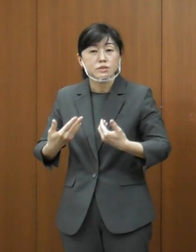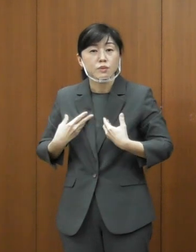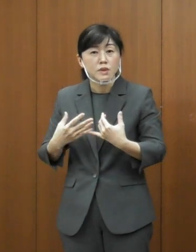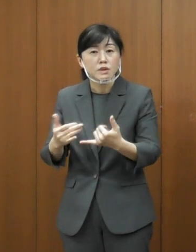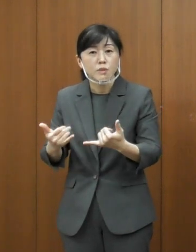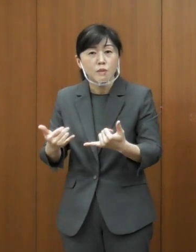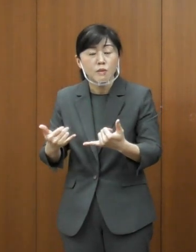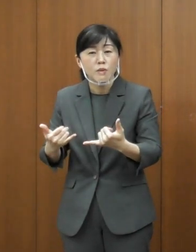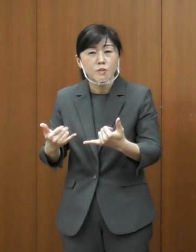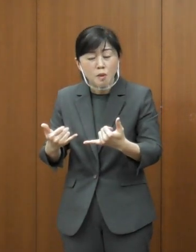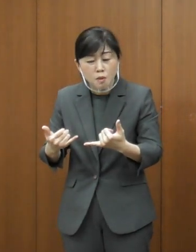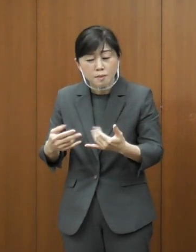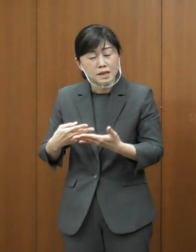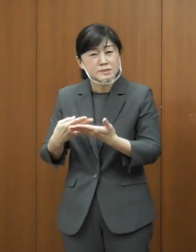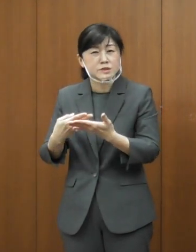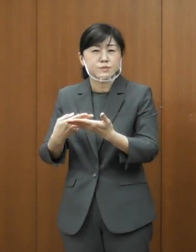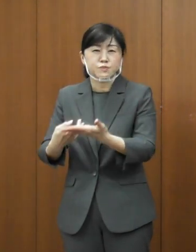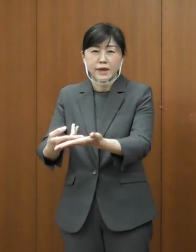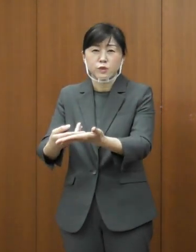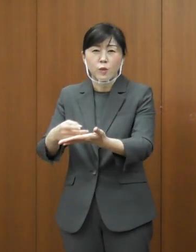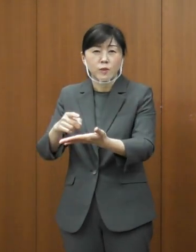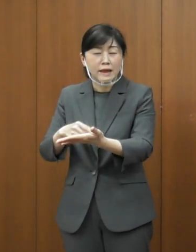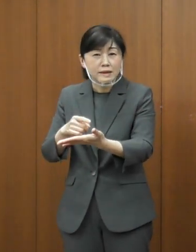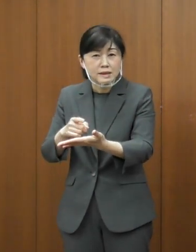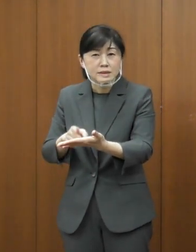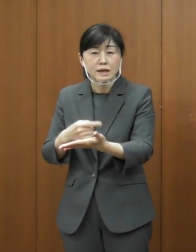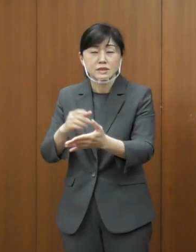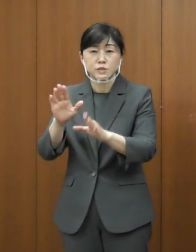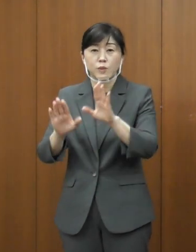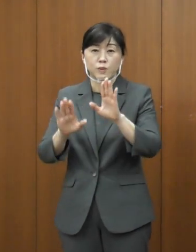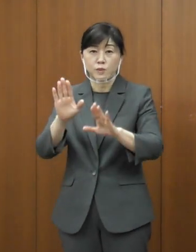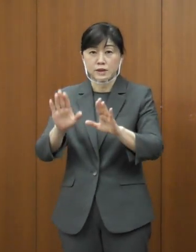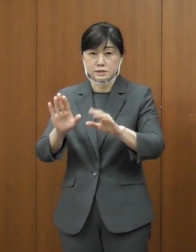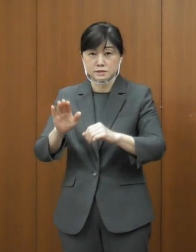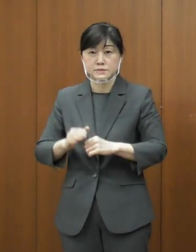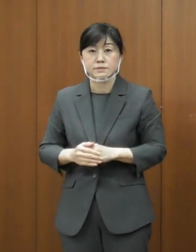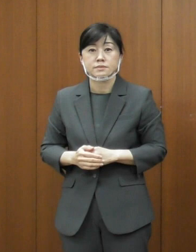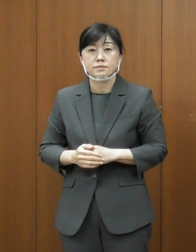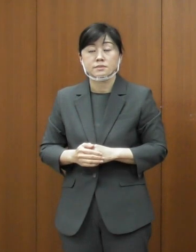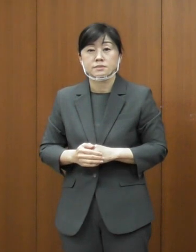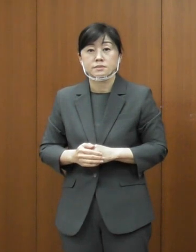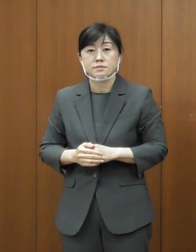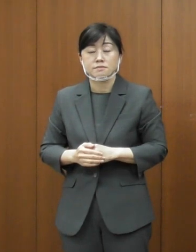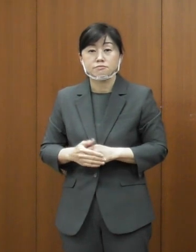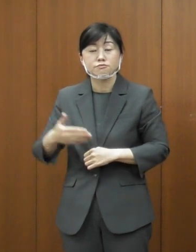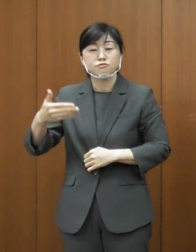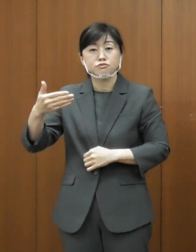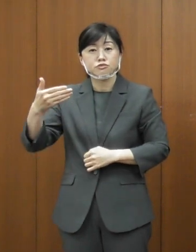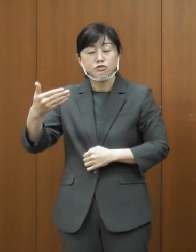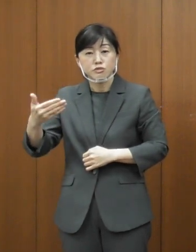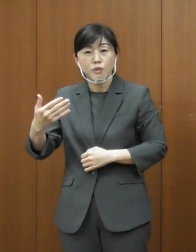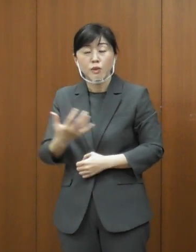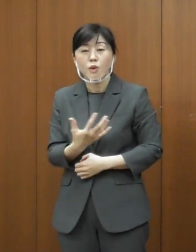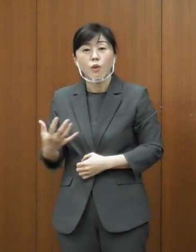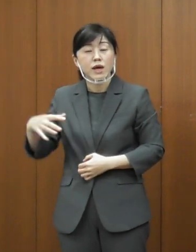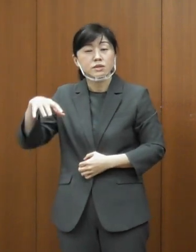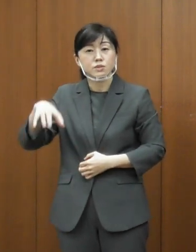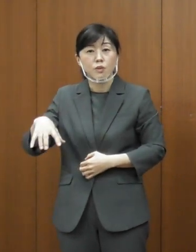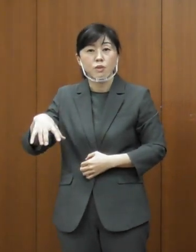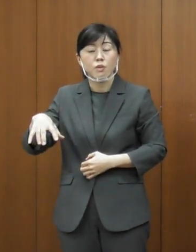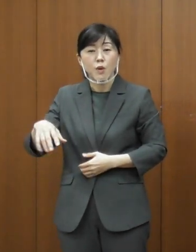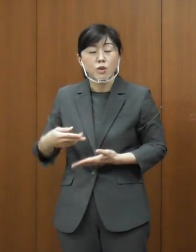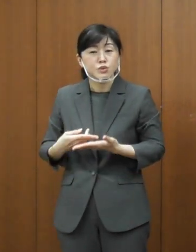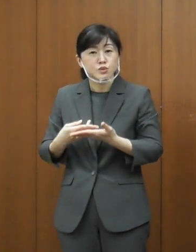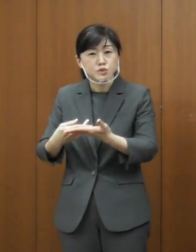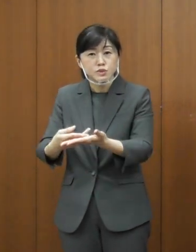もなかなか入院できない、そんな状況にあります。区の保健所においても入院